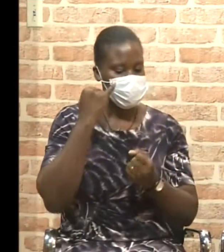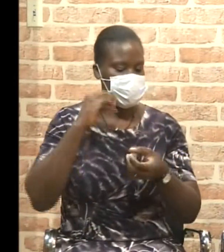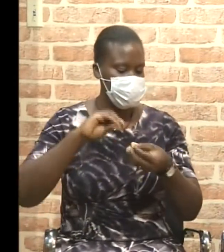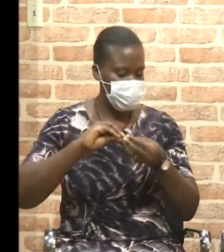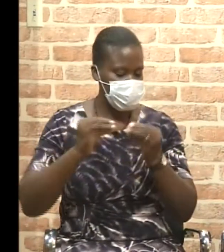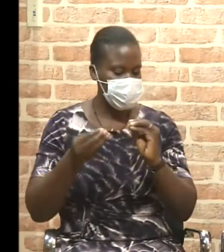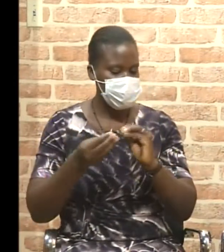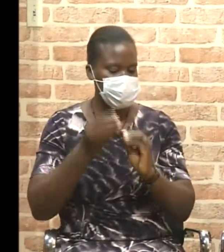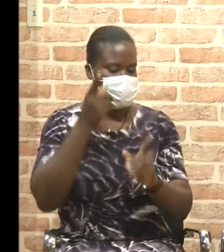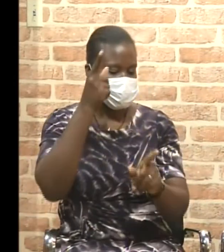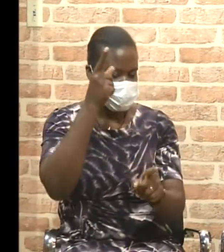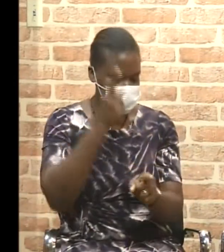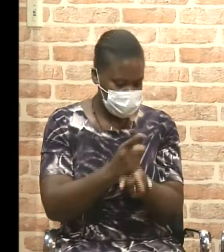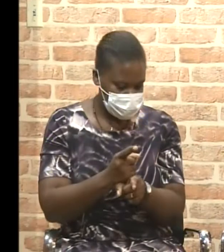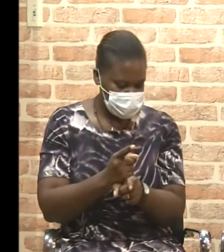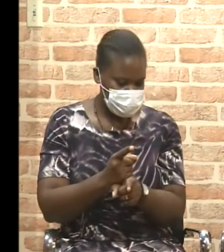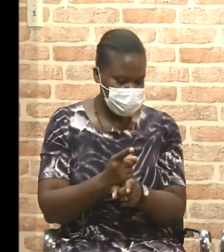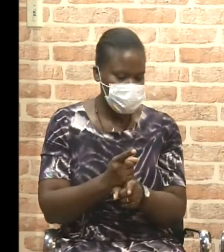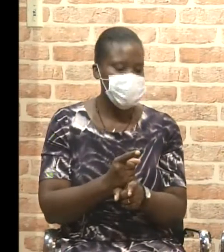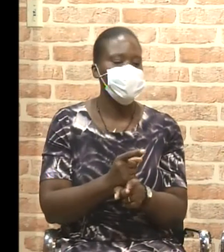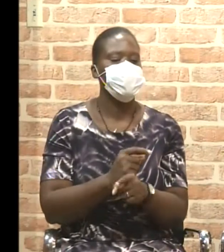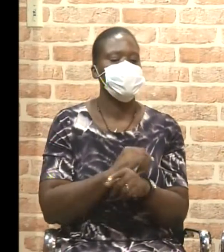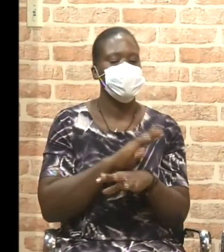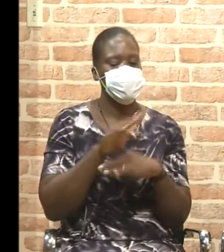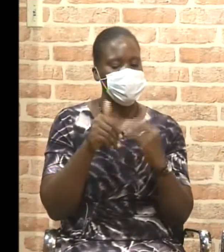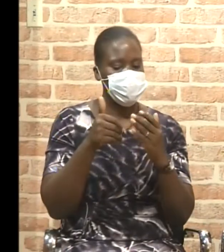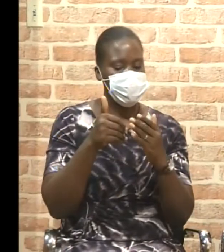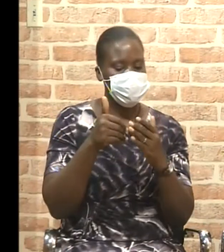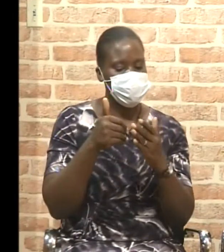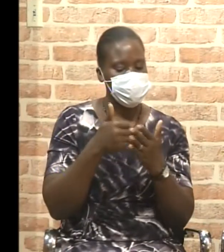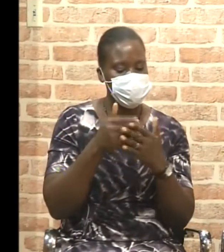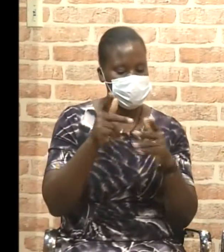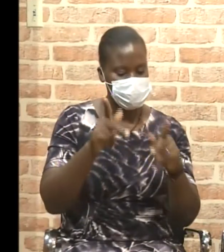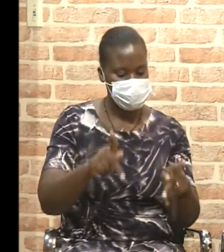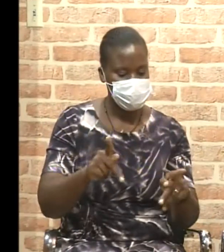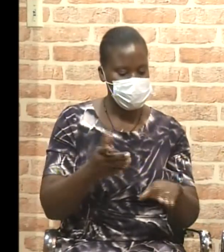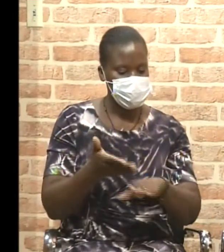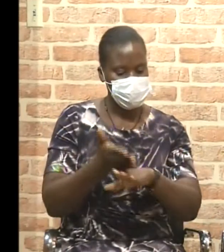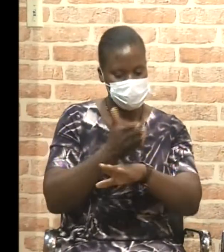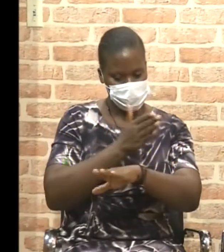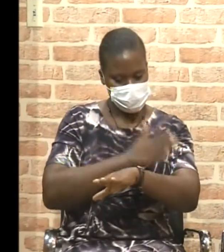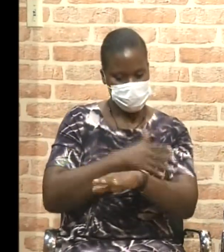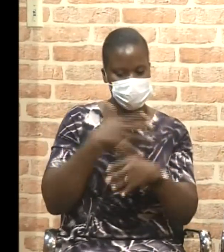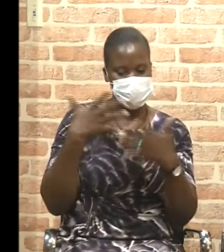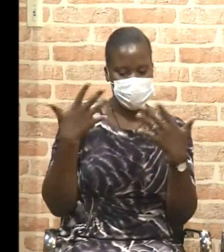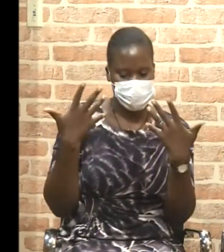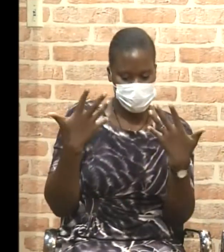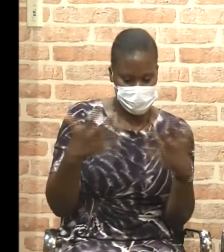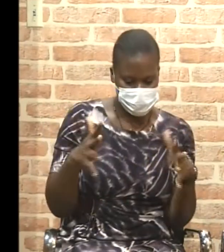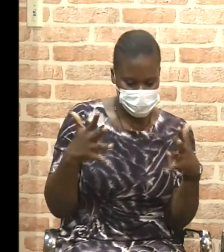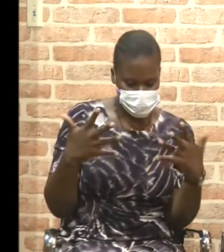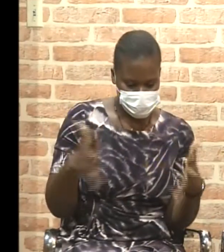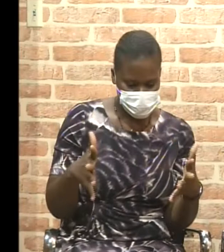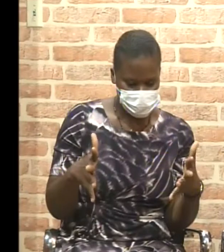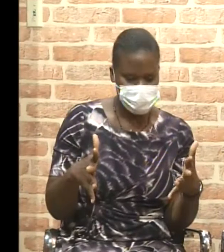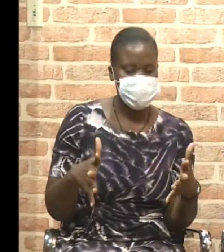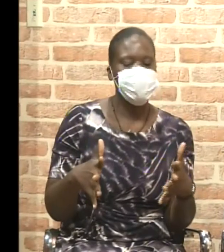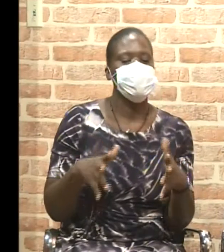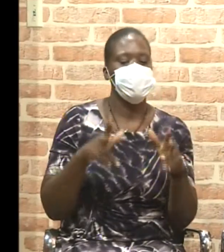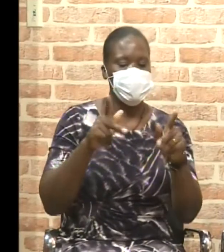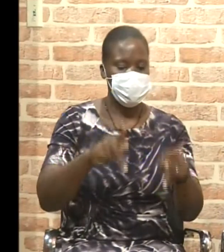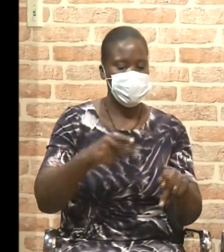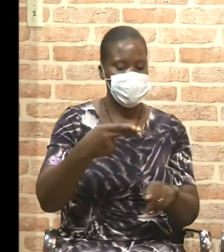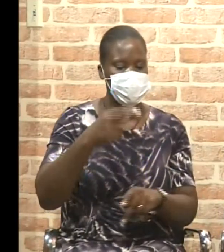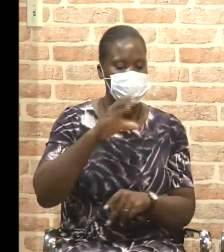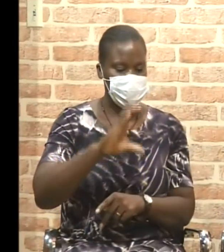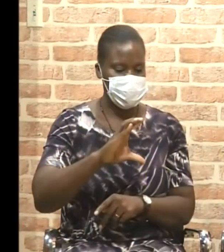fonctionnel, moi presque j'ai garanti que de toute façon, avant que le finaliser quand c'était mon qui doit jeune mon cache, il t'a supposé jeune